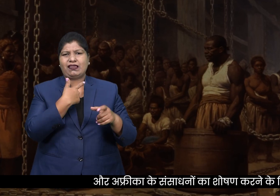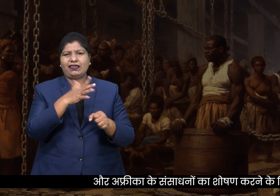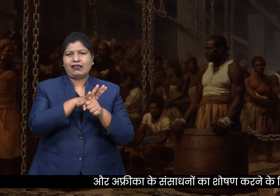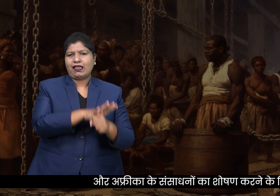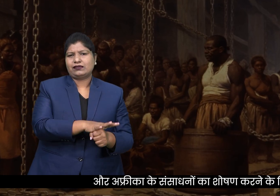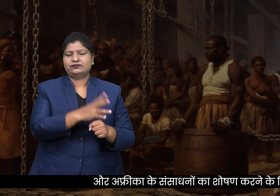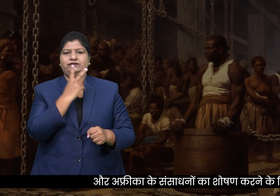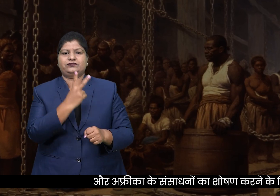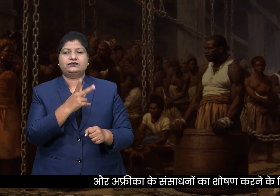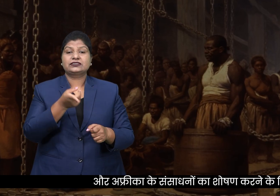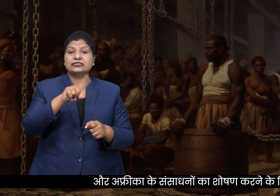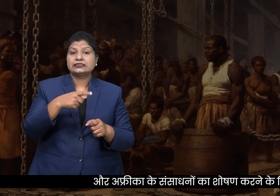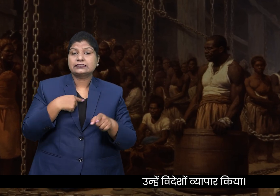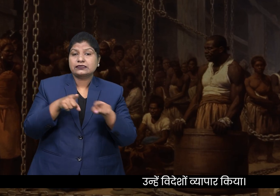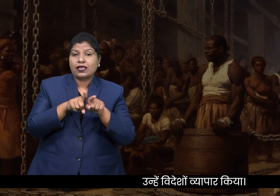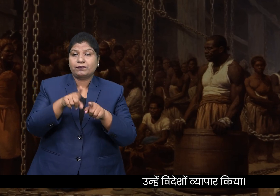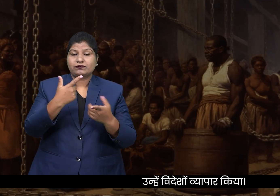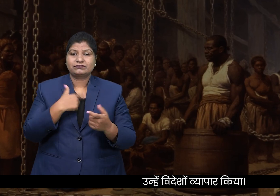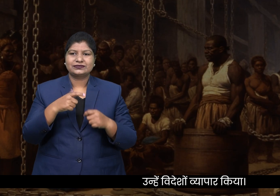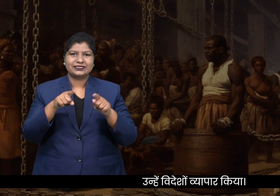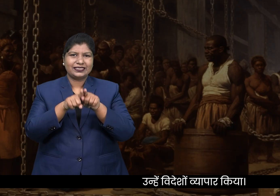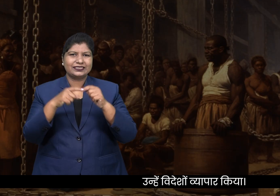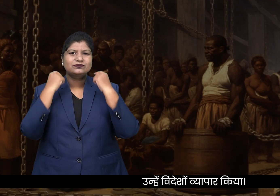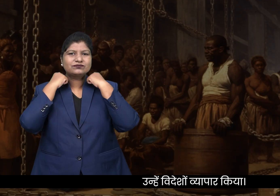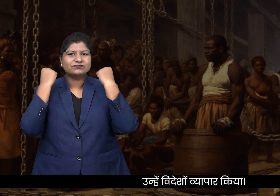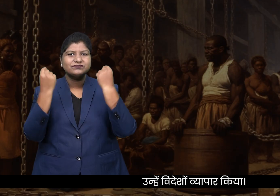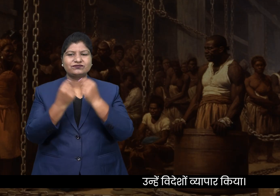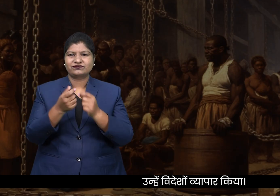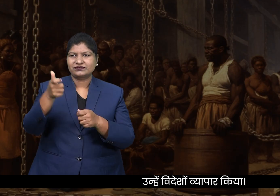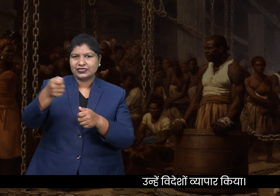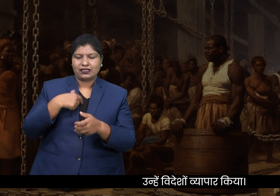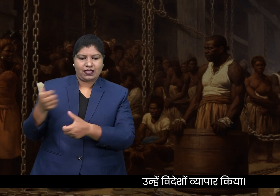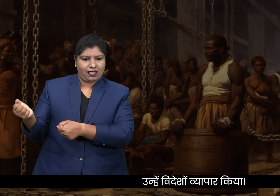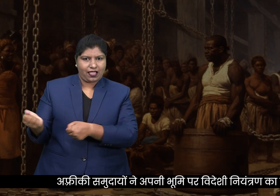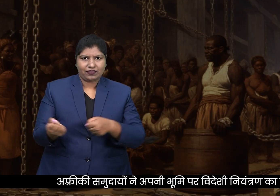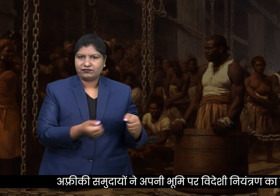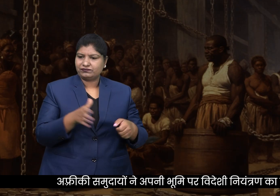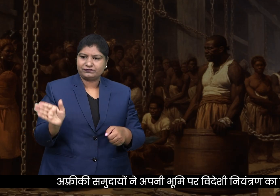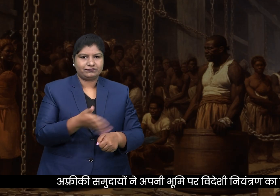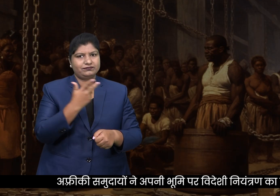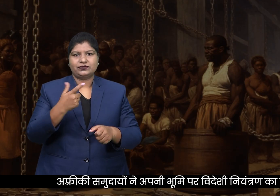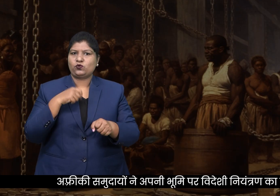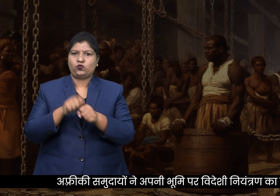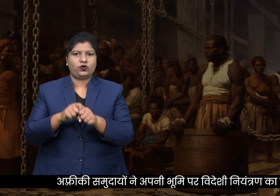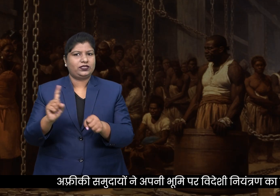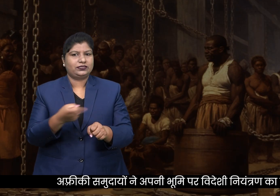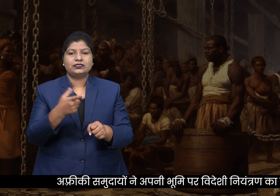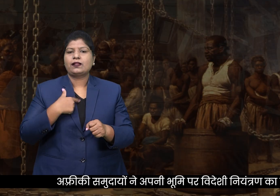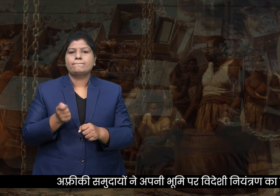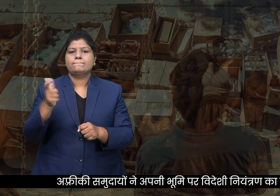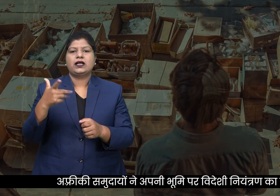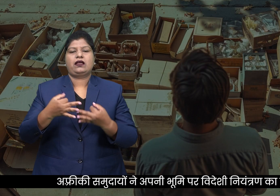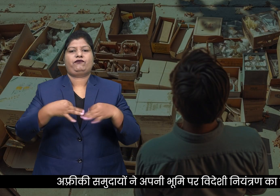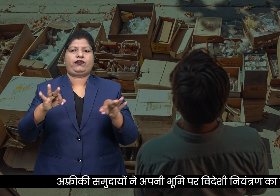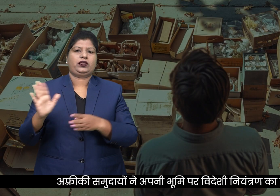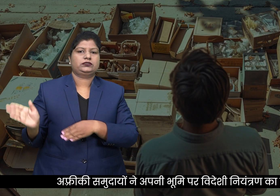संसाधनों का शोषण करने के लिए उन्होंने विदेशियों से व्यापार किया। अफ्रीकी समुदायों ने